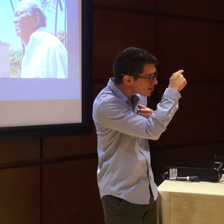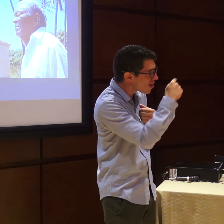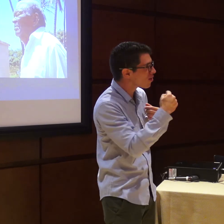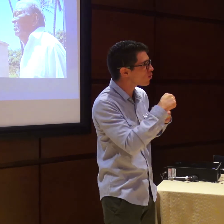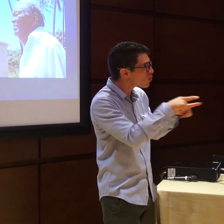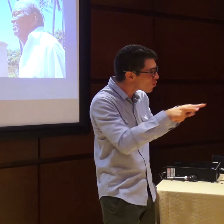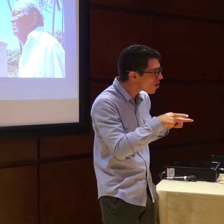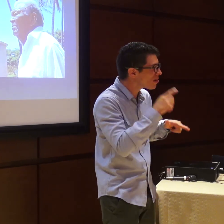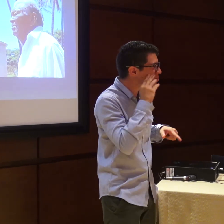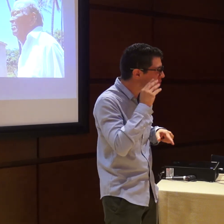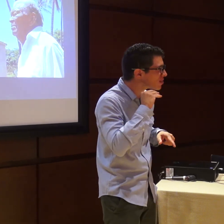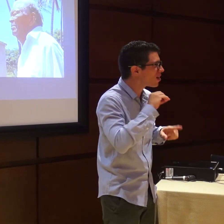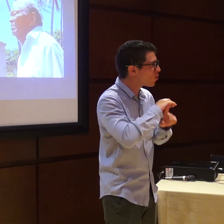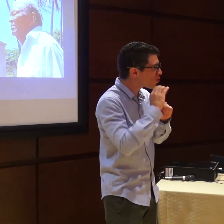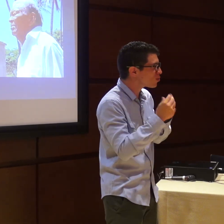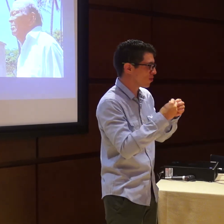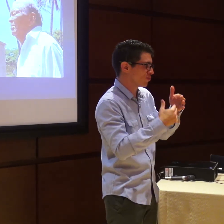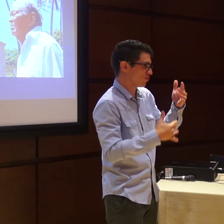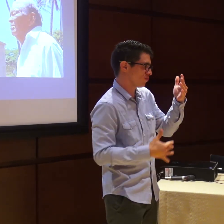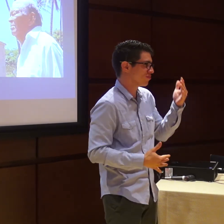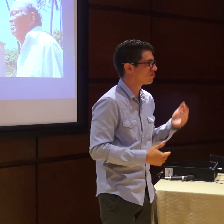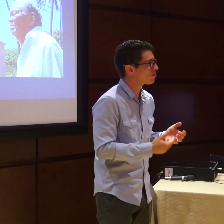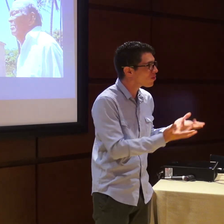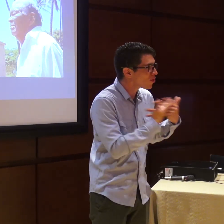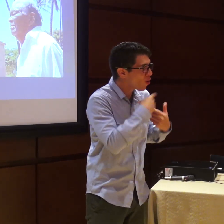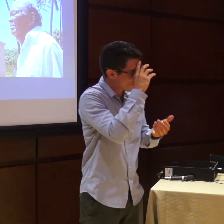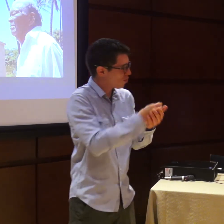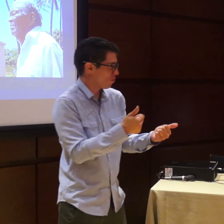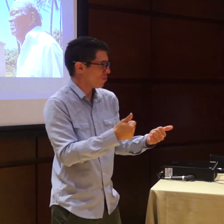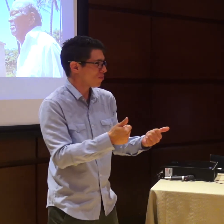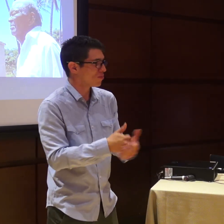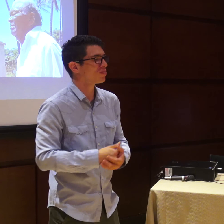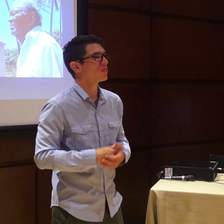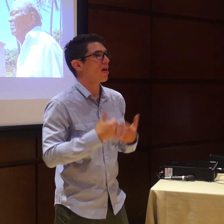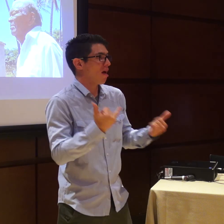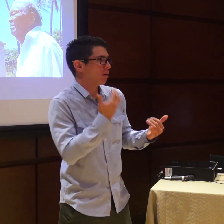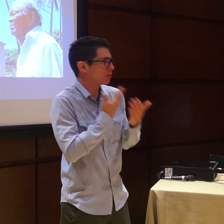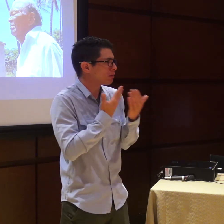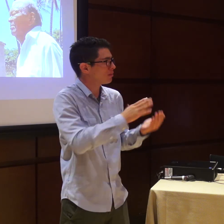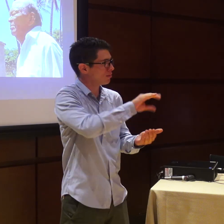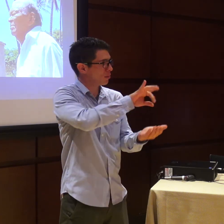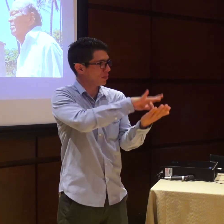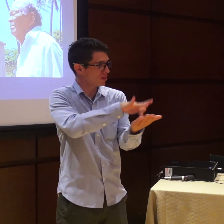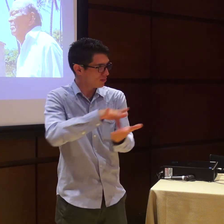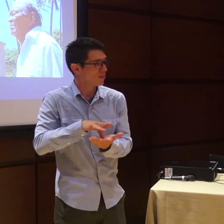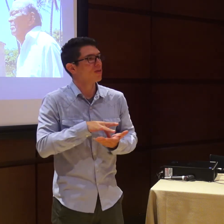experiencia. Que han estado directamente en el lugar, que tienen el arraigo cultural del vallenato. Quiero